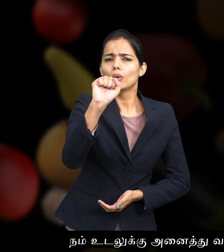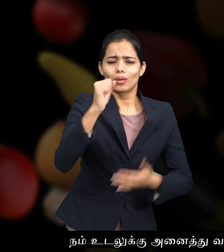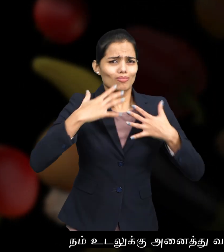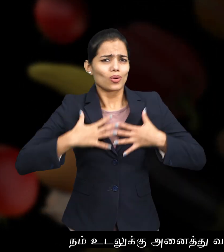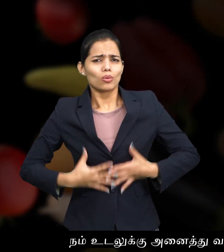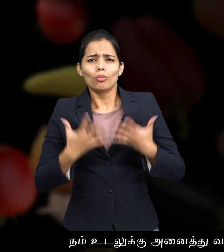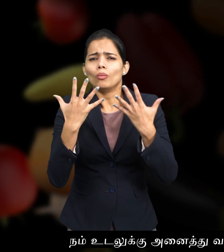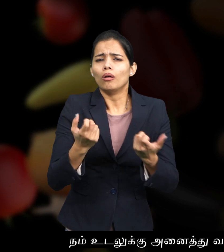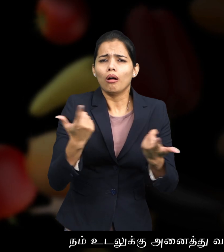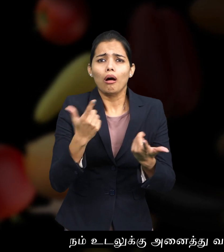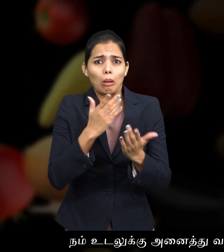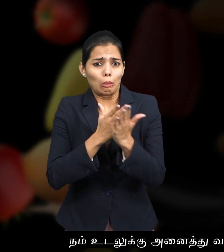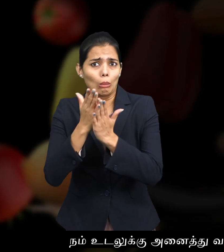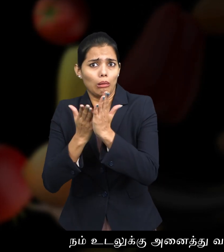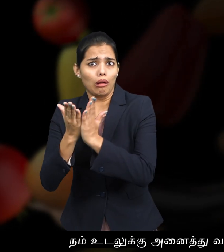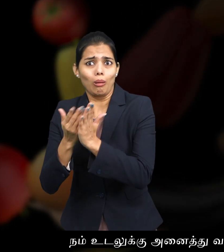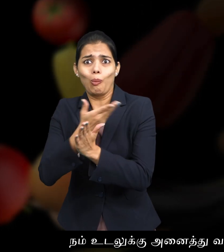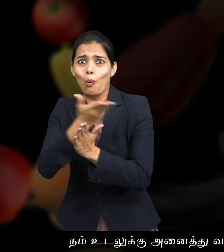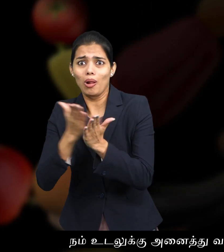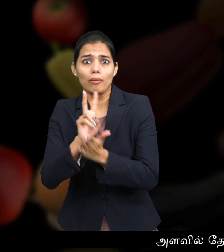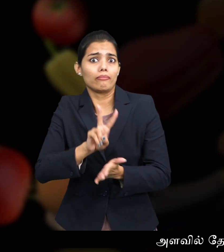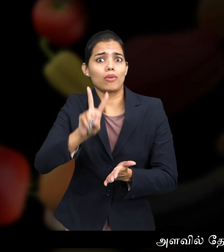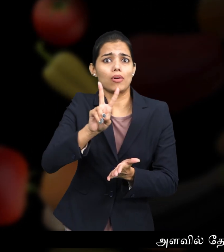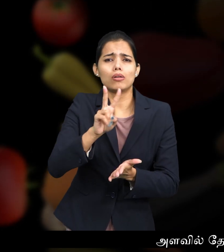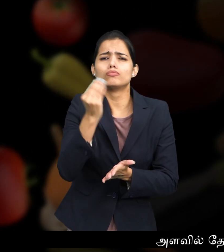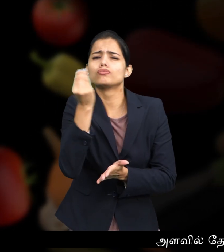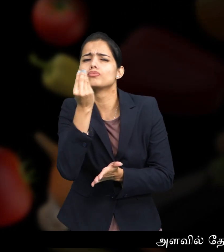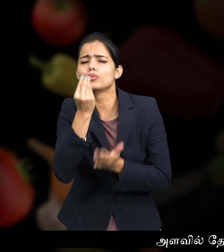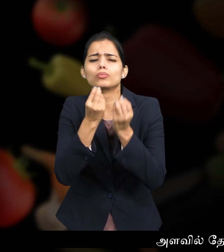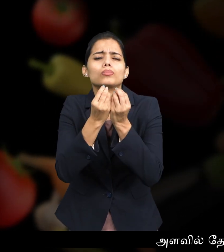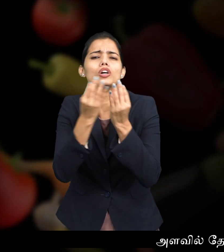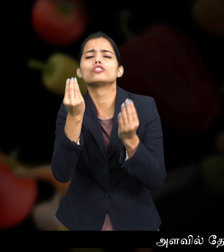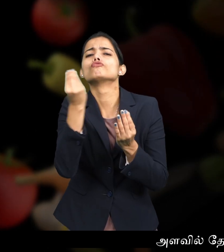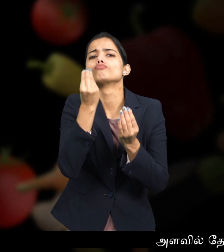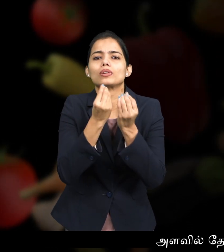நம் உடலுக்கு அனைத்து வகையான உயிர்ச்சத்துக்களும் சிறிய அளவில் தேவைப்படுகின்றன.